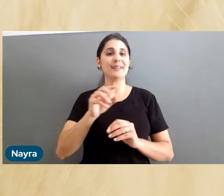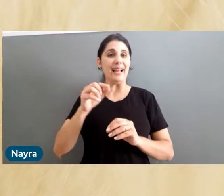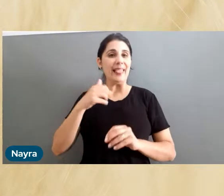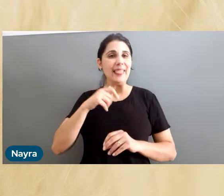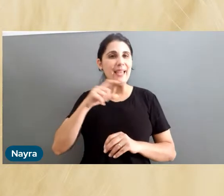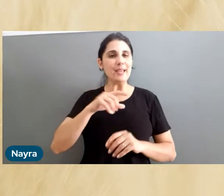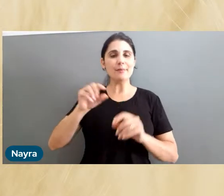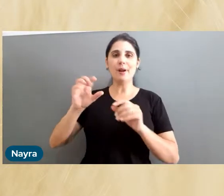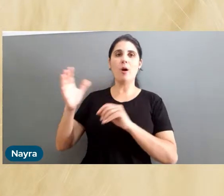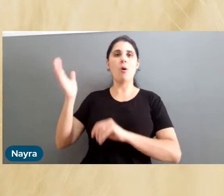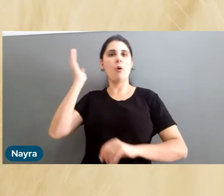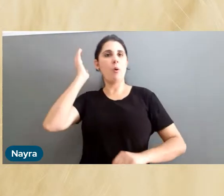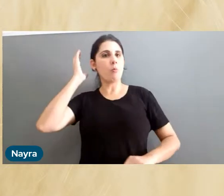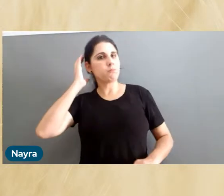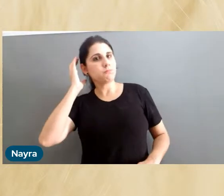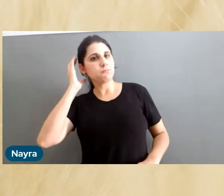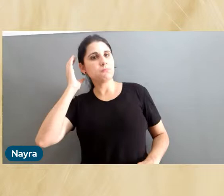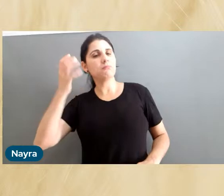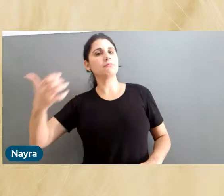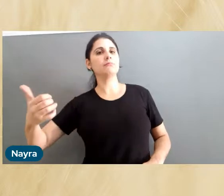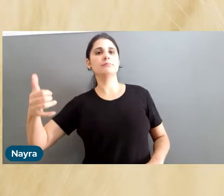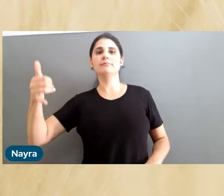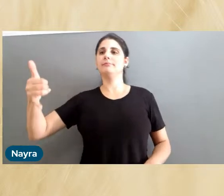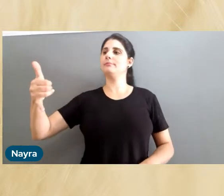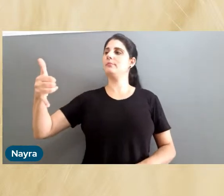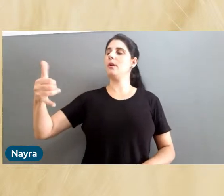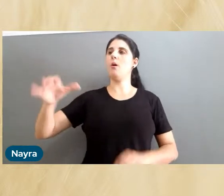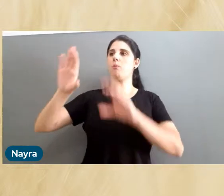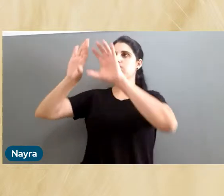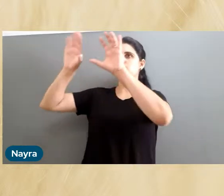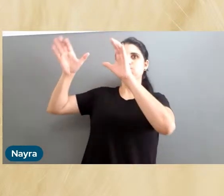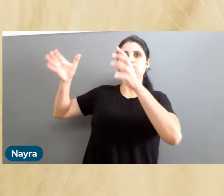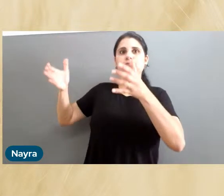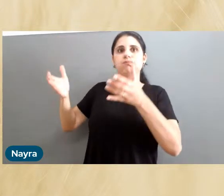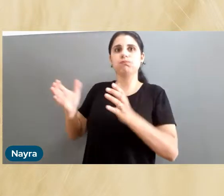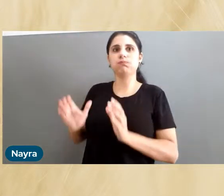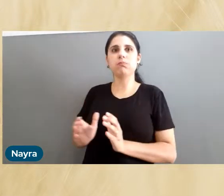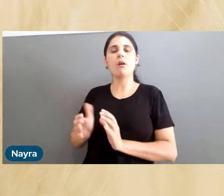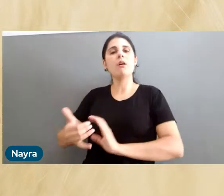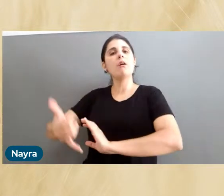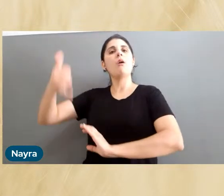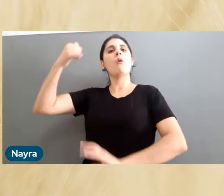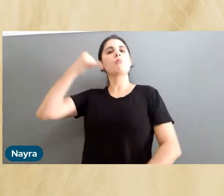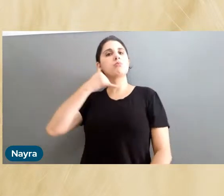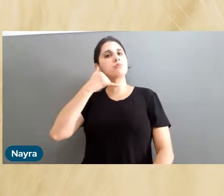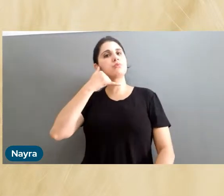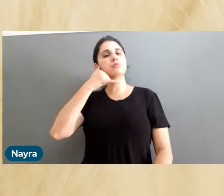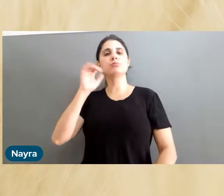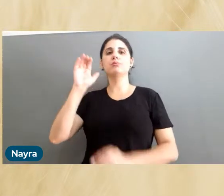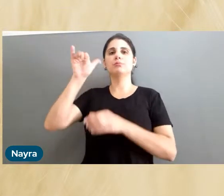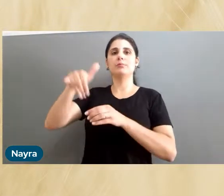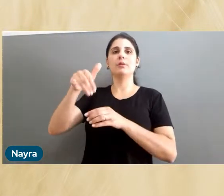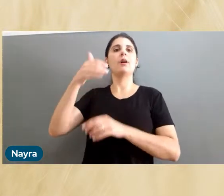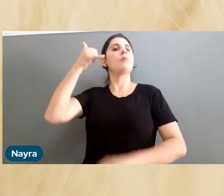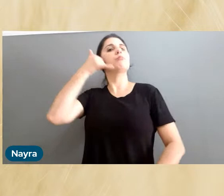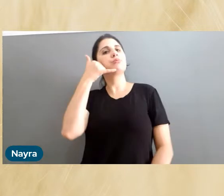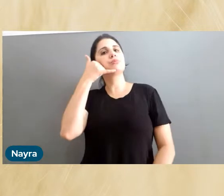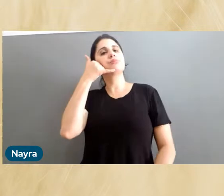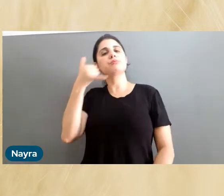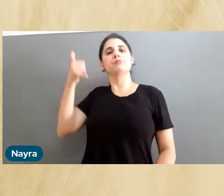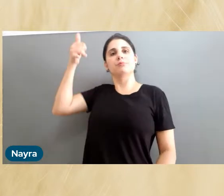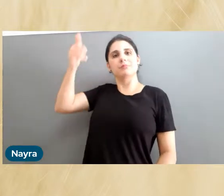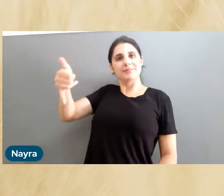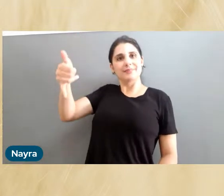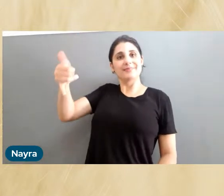gente chegava lá, colocava a ficha, quando caía a ficha, porque a ligação estava completada, a gente podia se comunicar com a outra pessoa. Eu sou